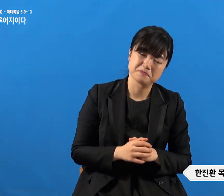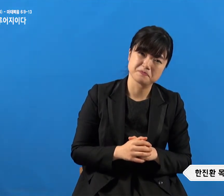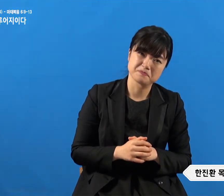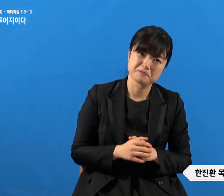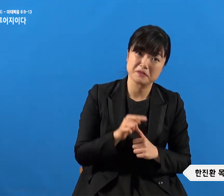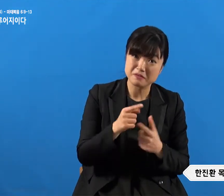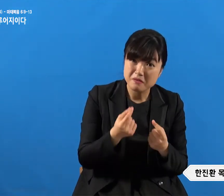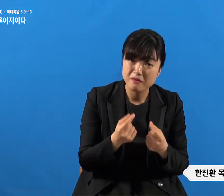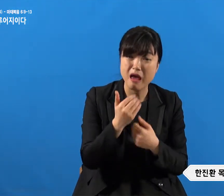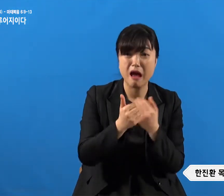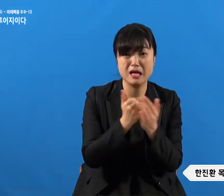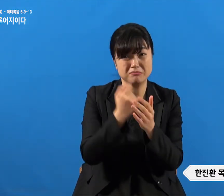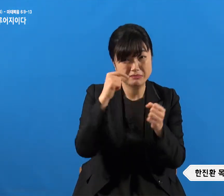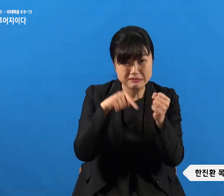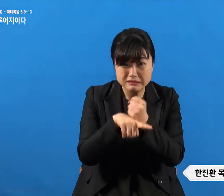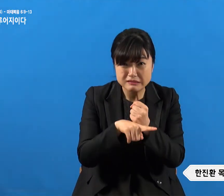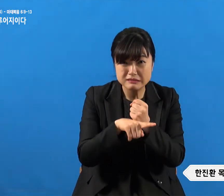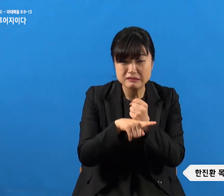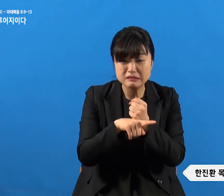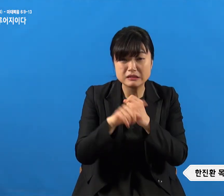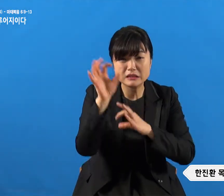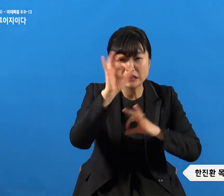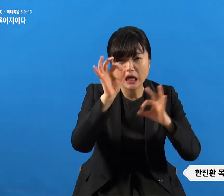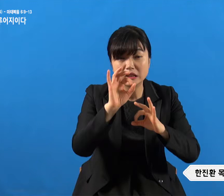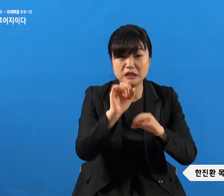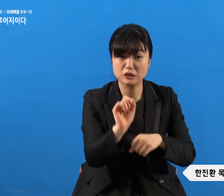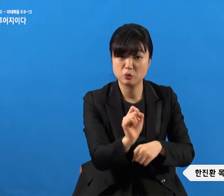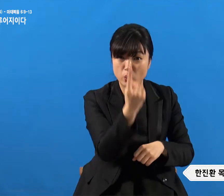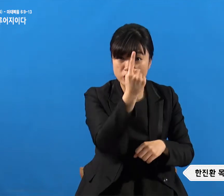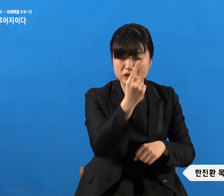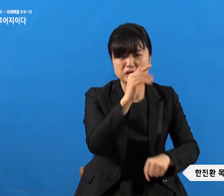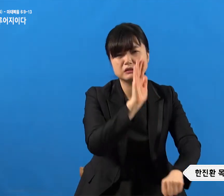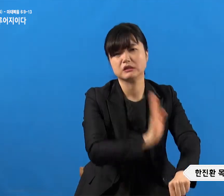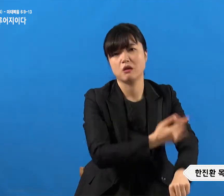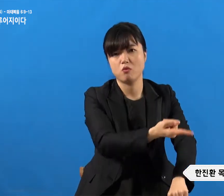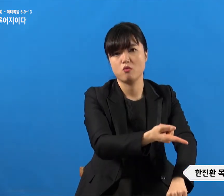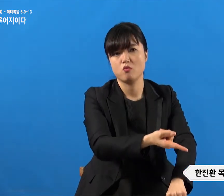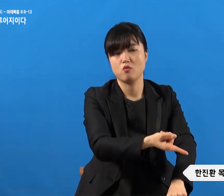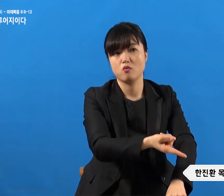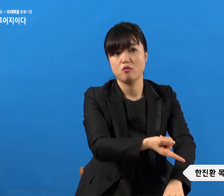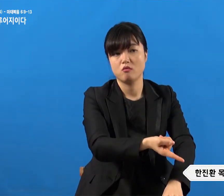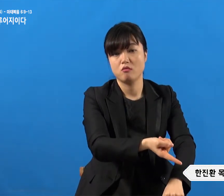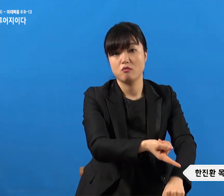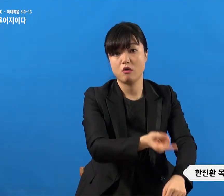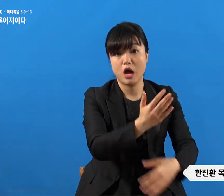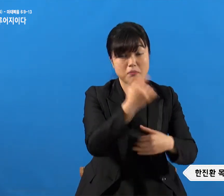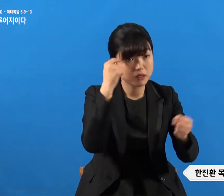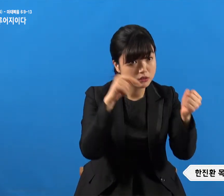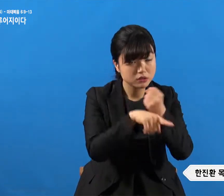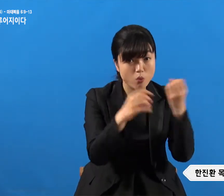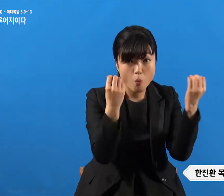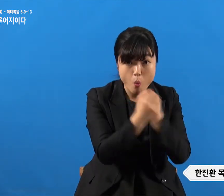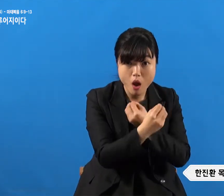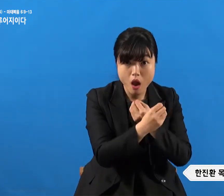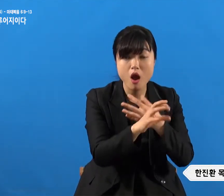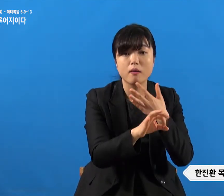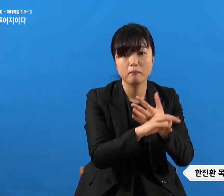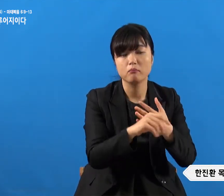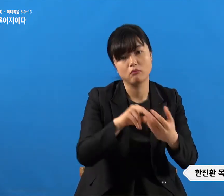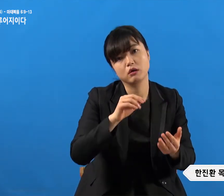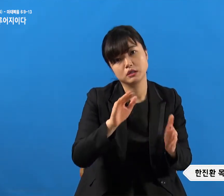그렇게 하나님의 뜻을 찾는 동기가 잘못되어 버리면 그 사람은 길을 잃어버릴 수밖에